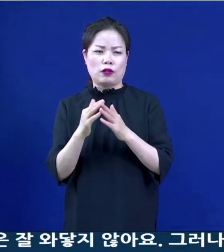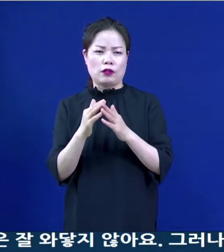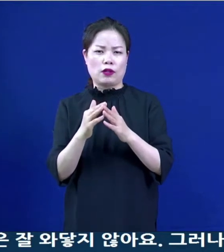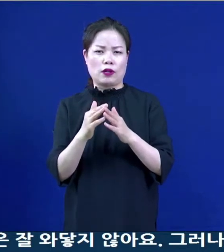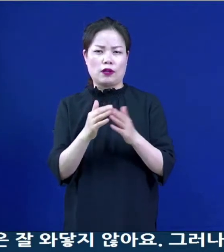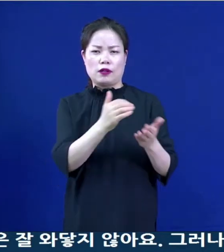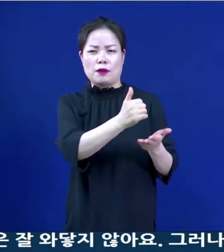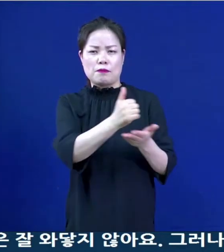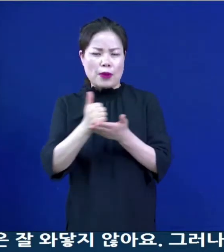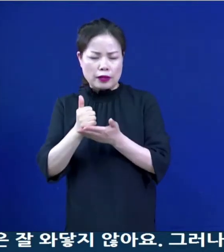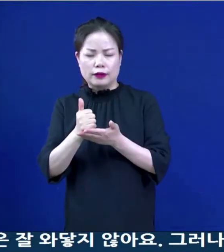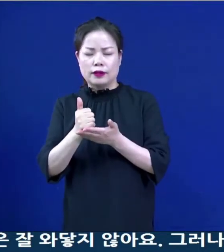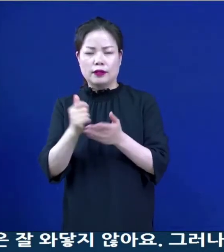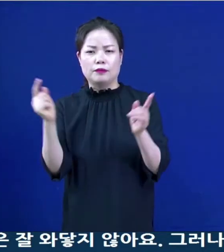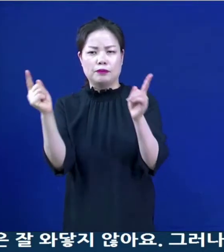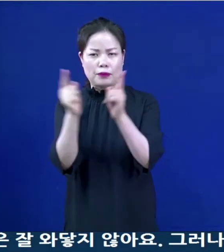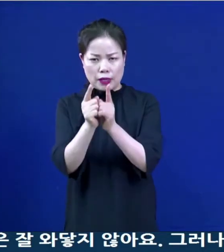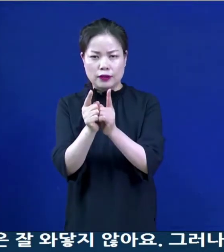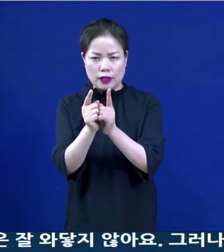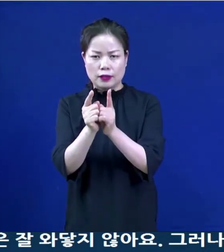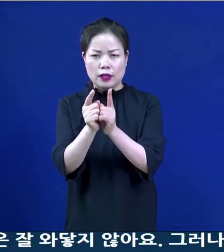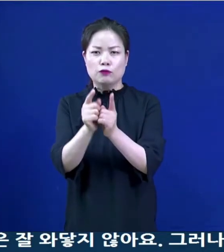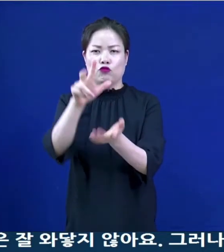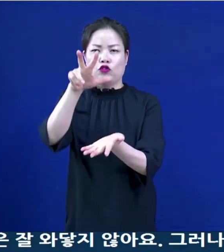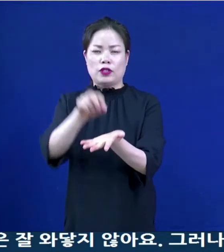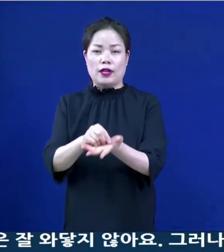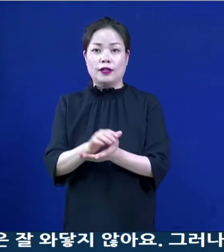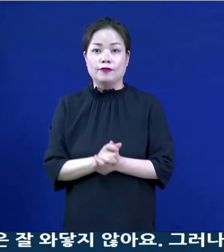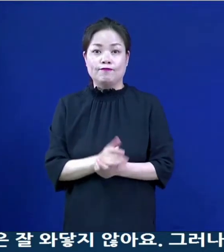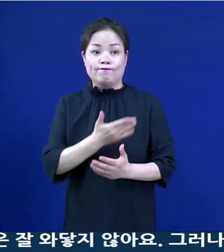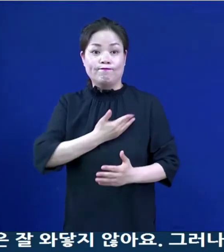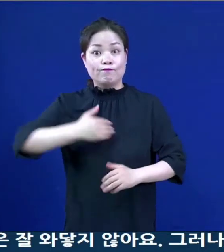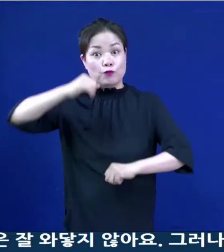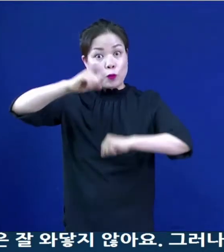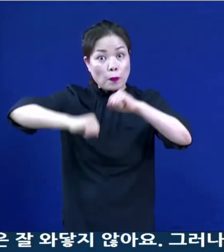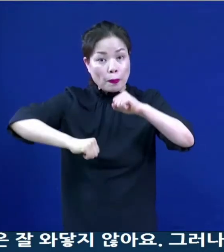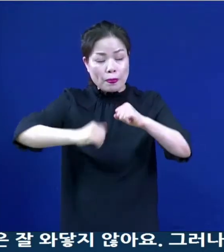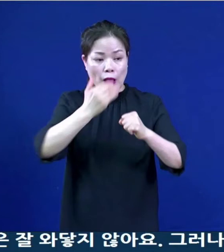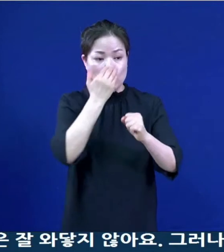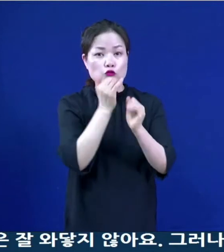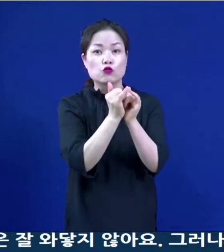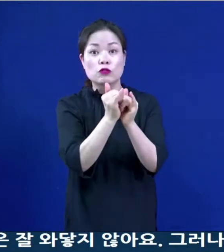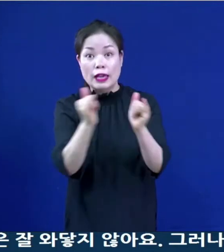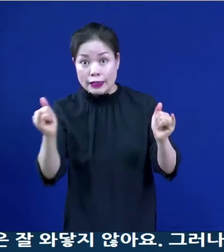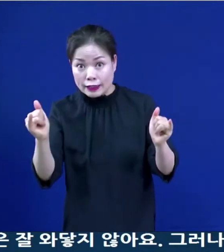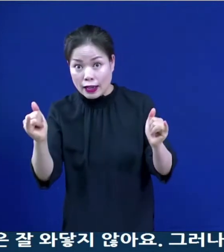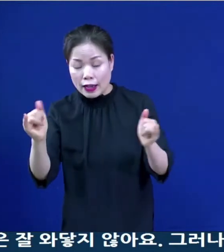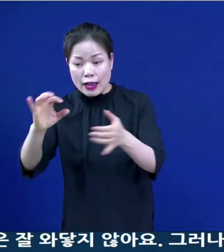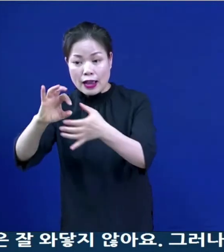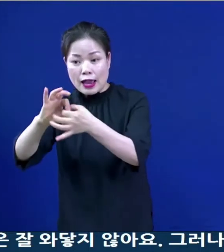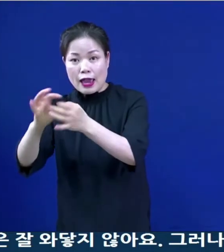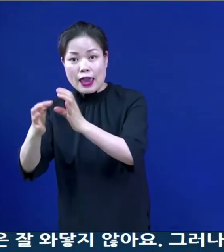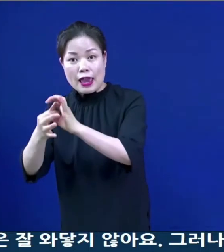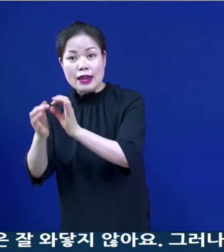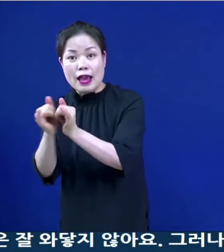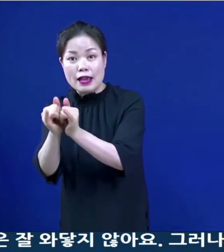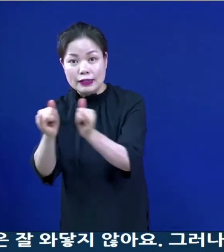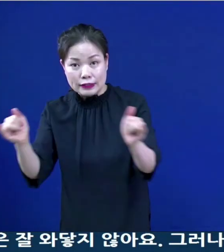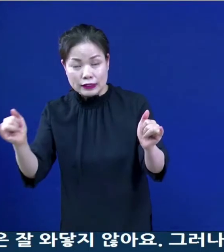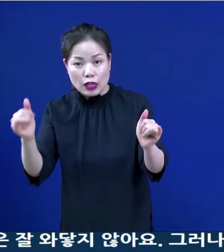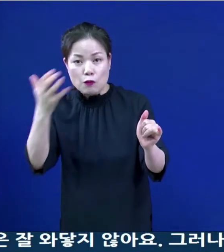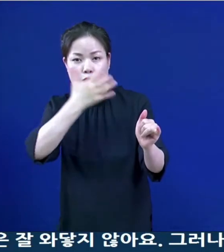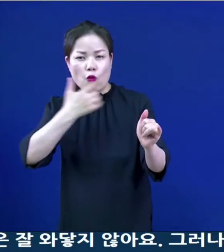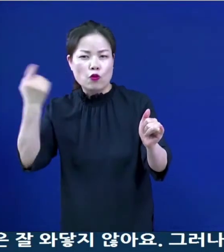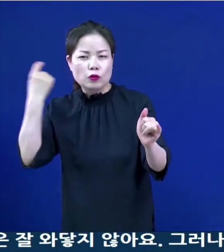될 직면한 문제 중에 하나라고 봅니다. 사도행전에는 유대인과 이방인 헬라인들에게